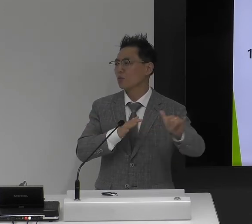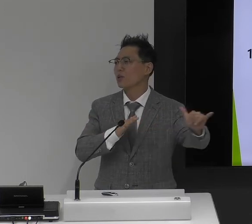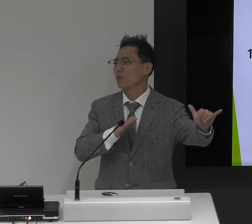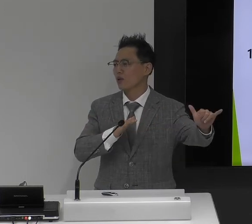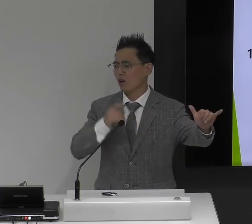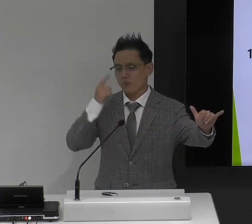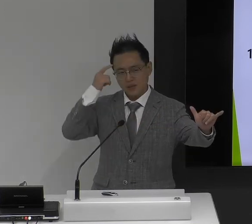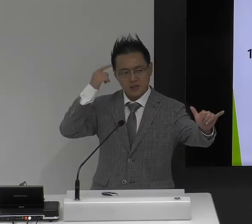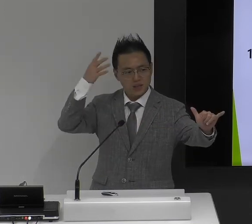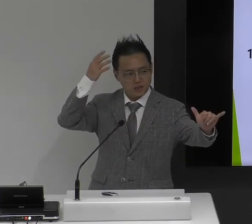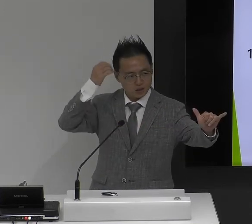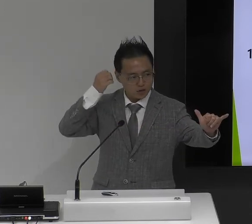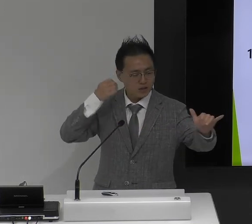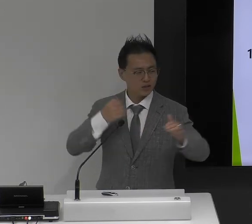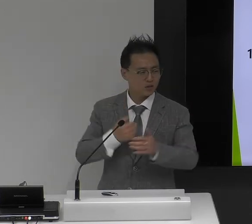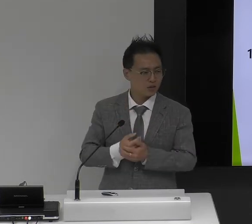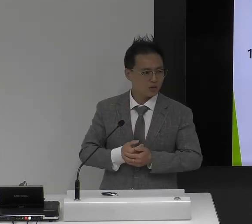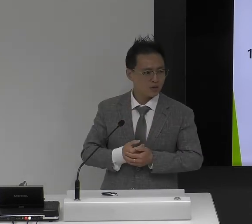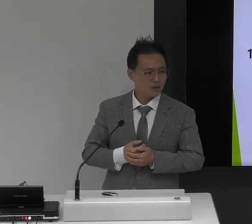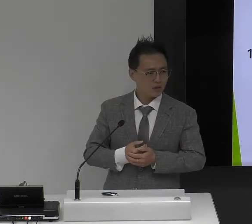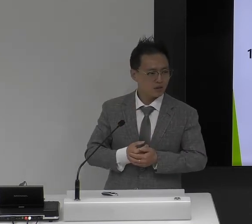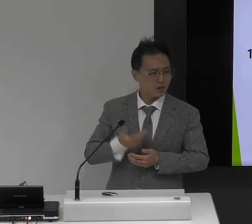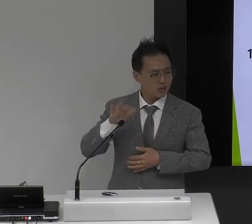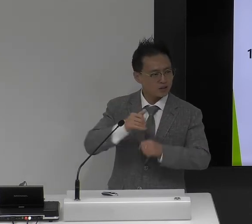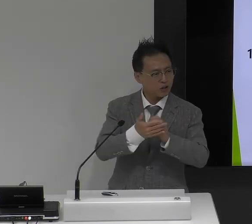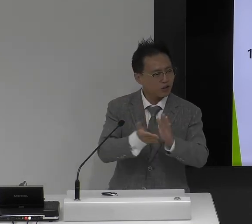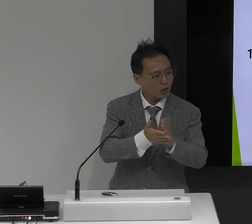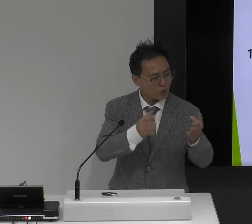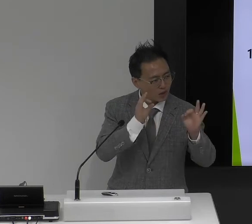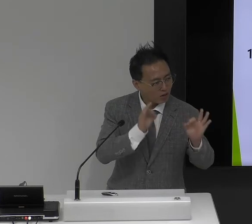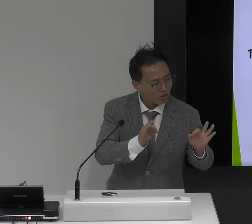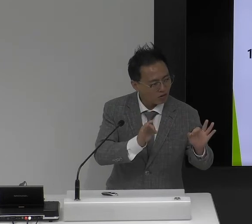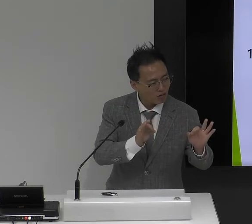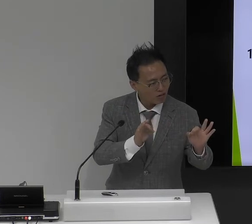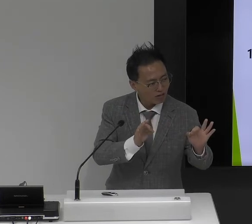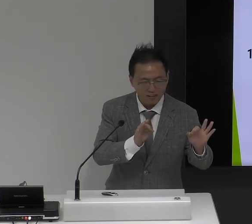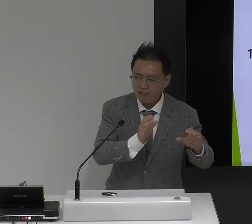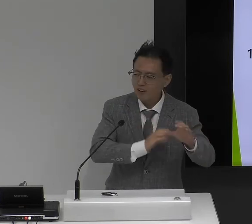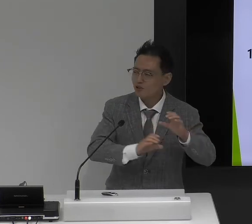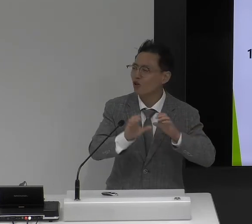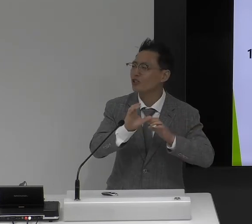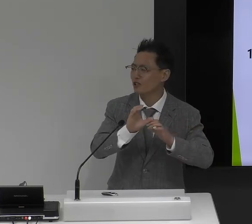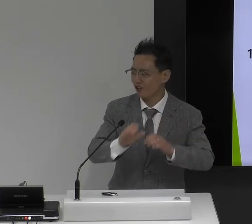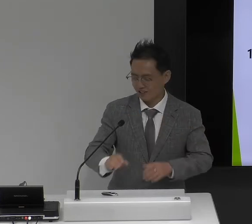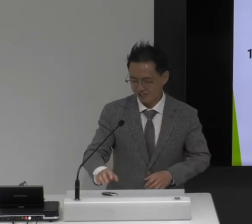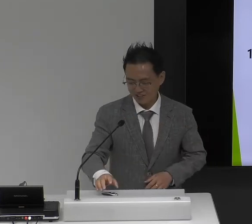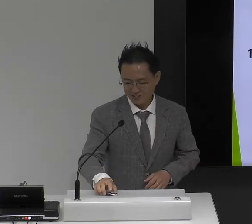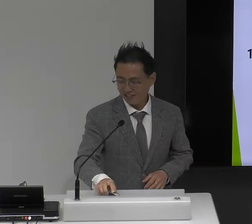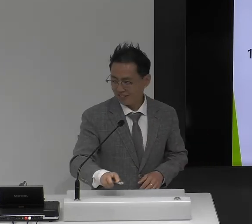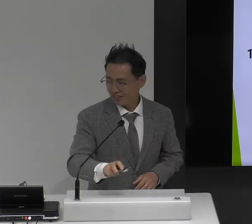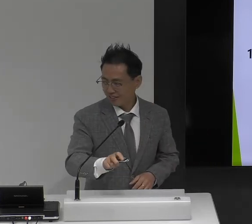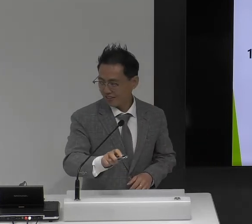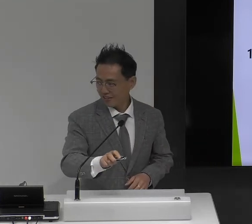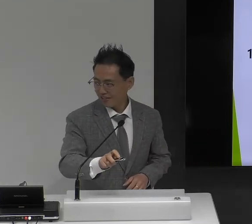피난 보낸 것만 기억해요. 그런데 성경에 보니까요, 더 있어요.